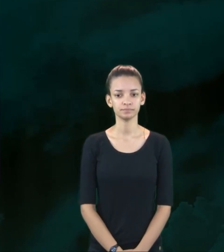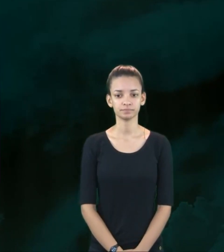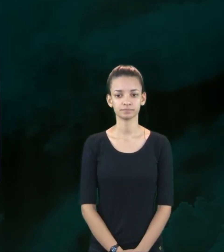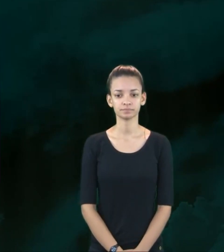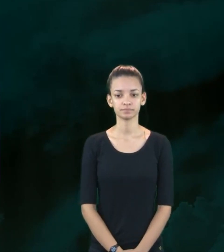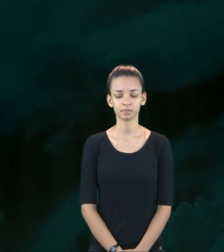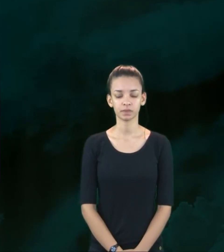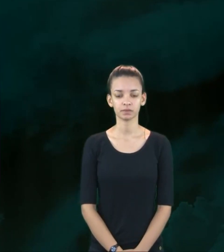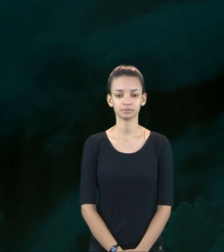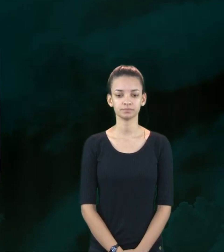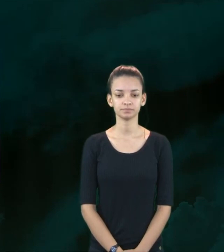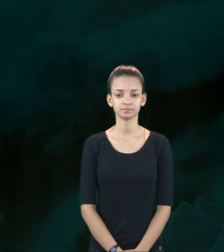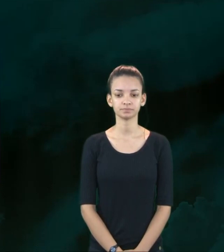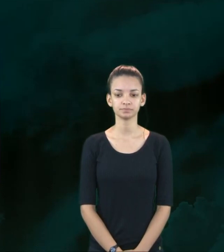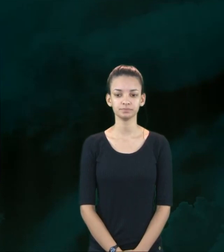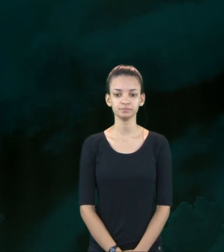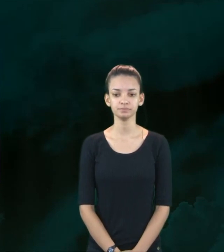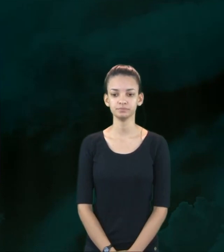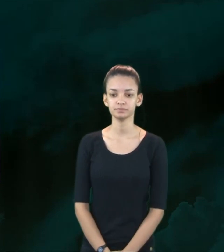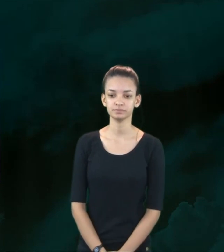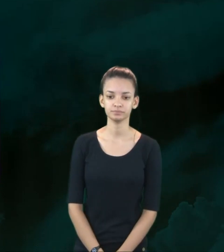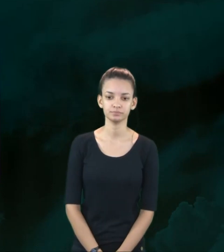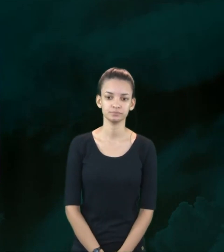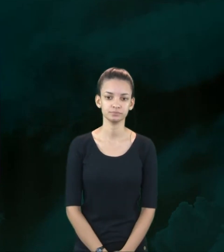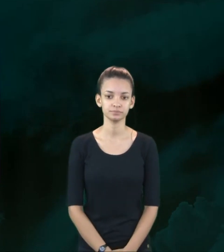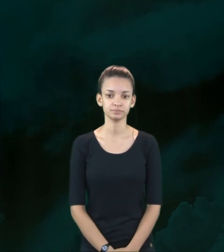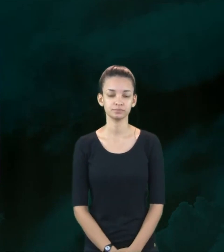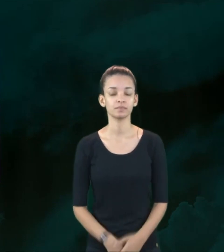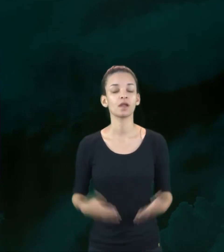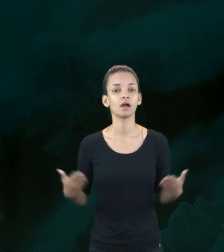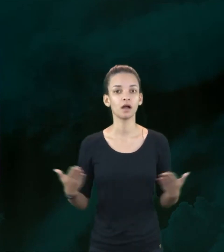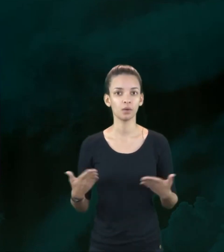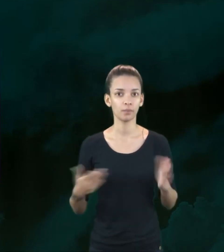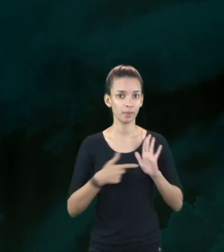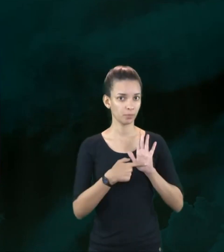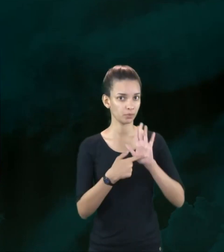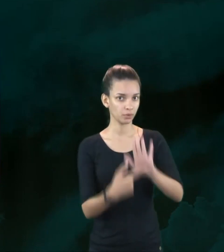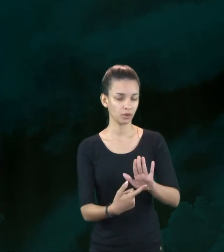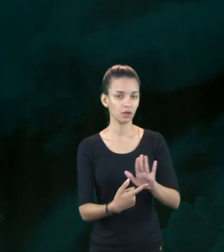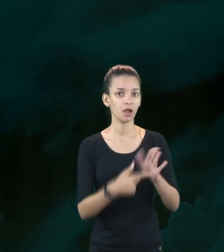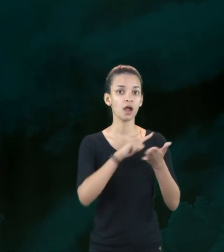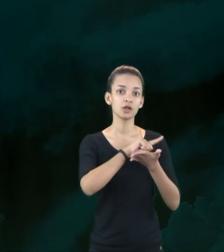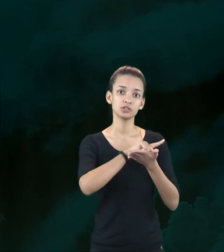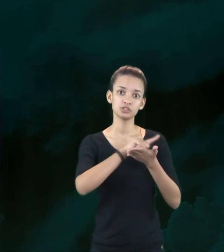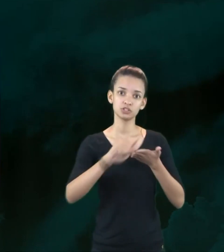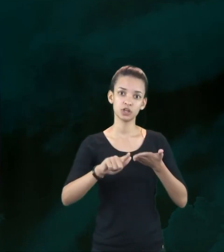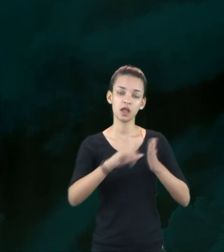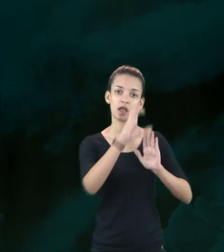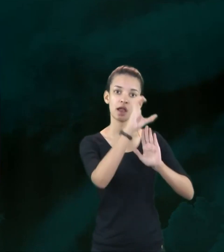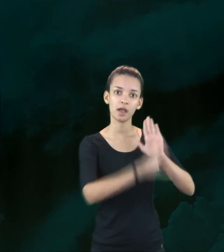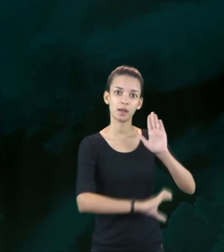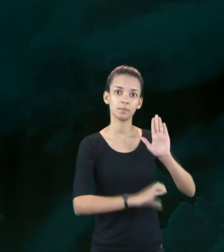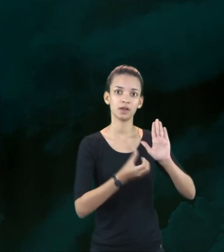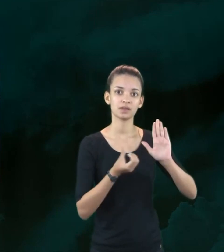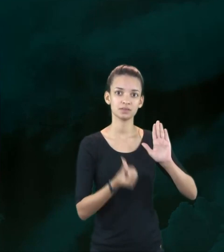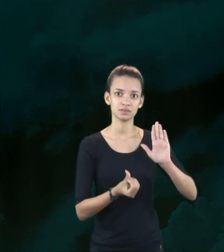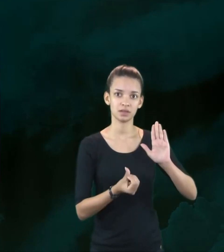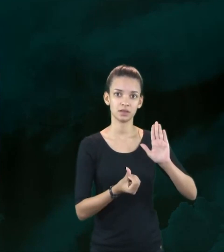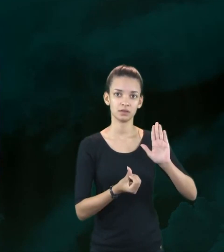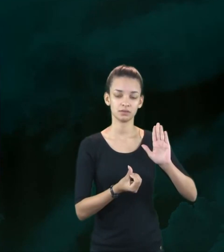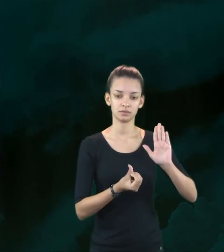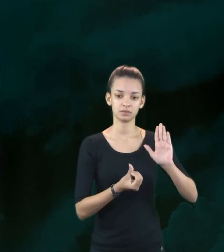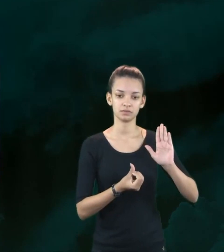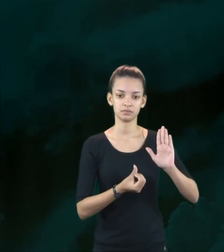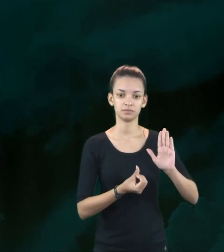Aí nós vamos para onde? Nós vamos para Gênesis 6. Ó Senhor Jesus. Eu vou mostrar para